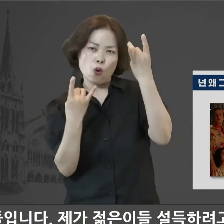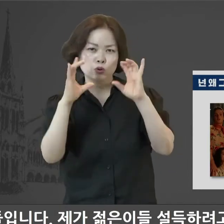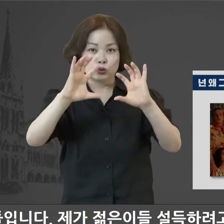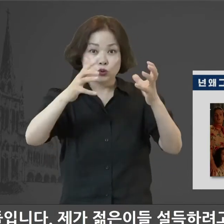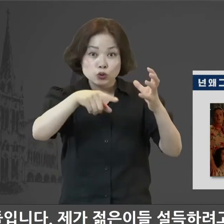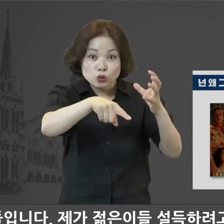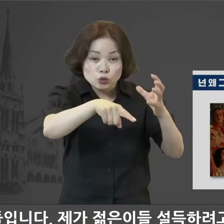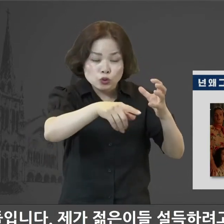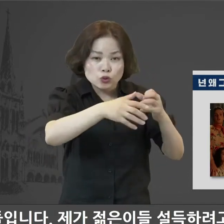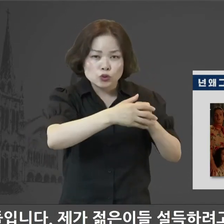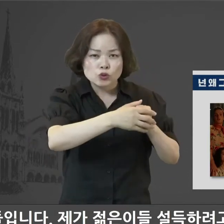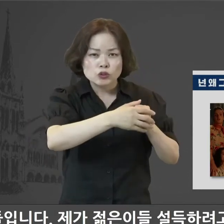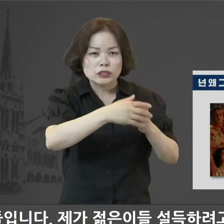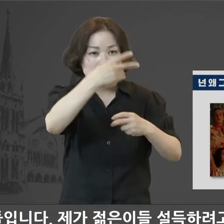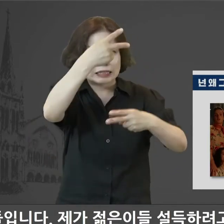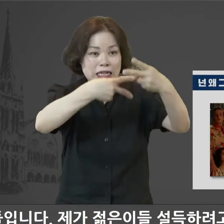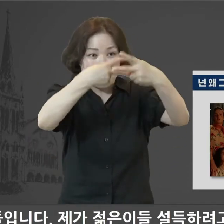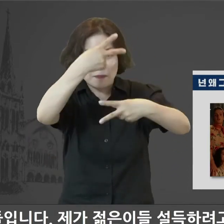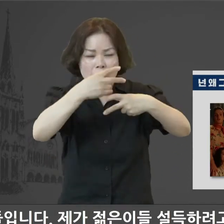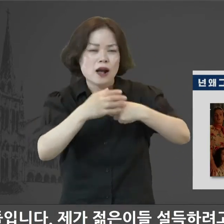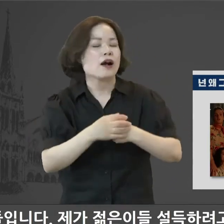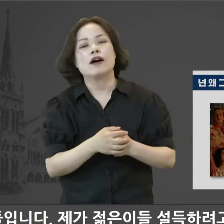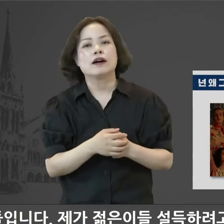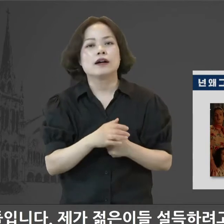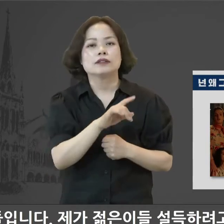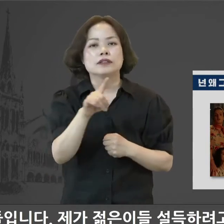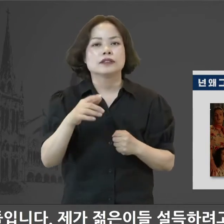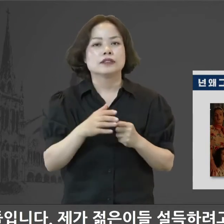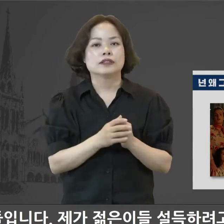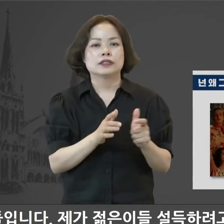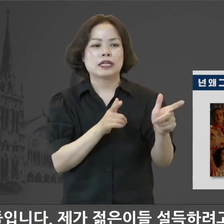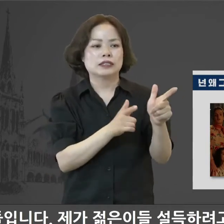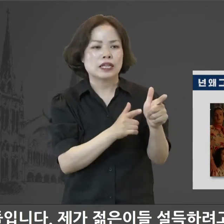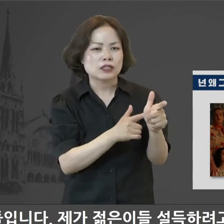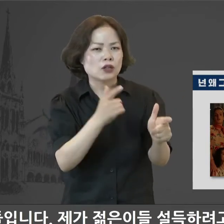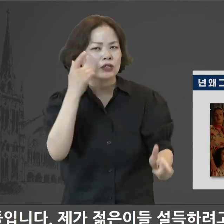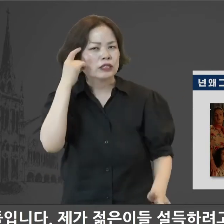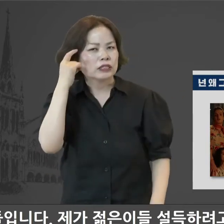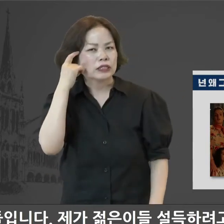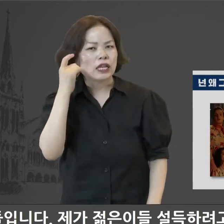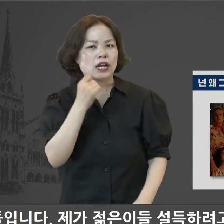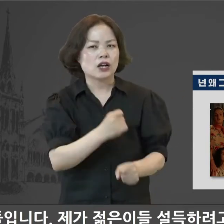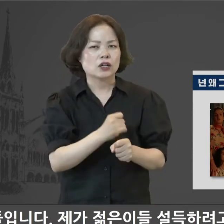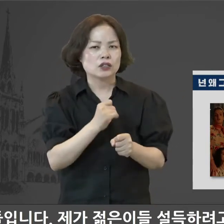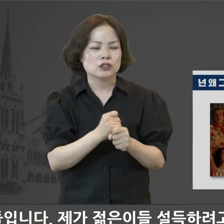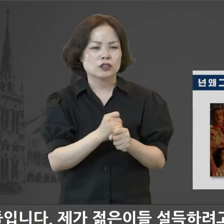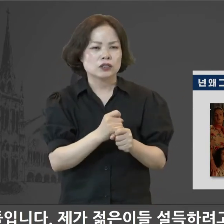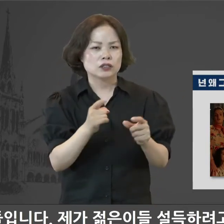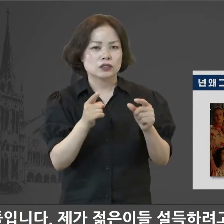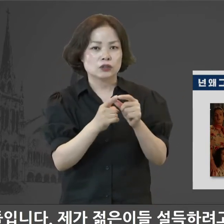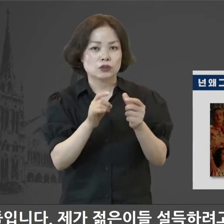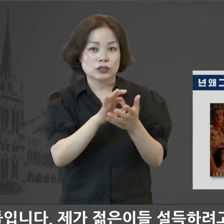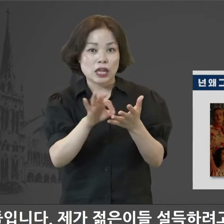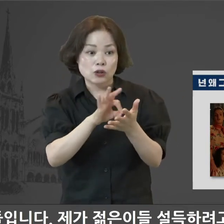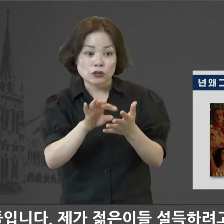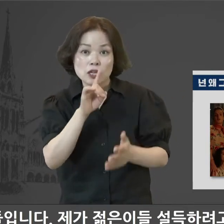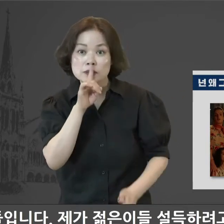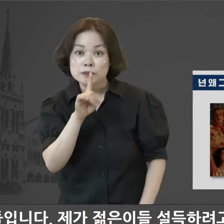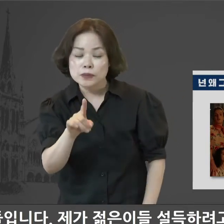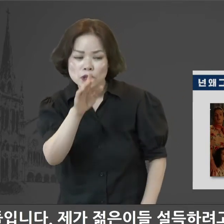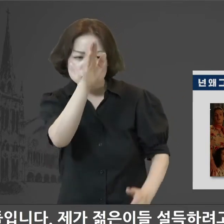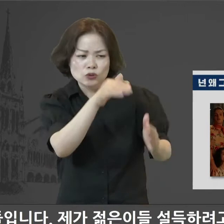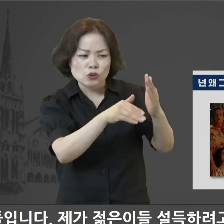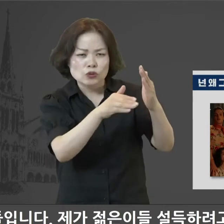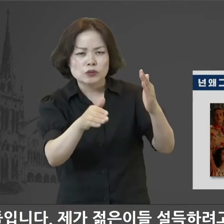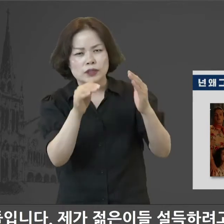피로증을 얘기하는 거예요. 피로증. 그러니까 제가 젠더 이데올로기뿐만 아니라 그 용어가 낯선 우리